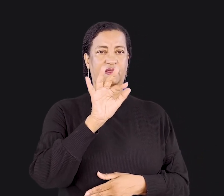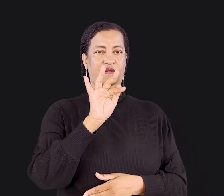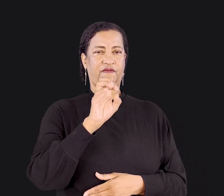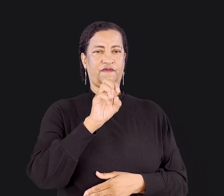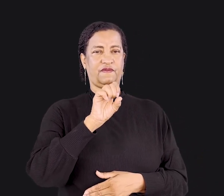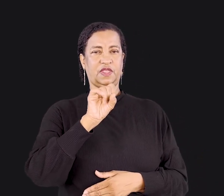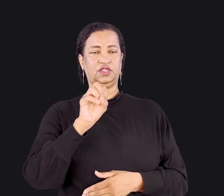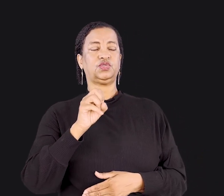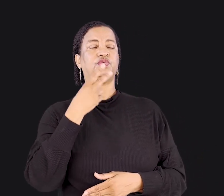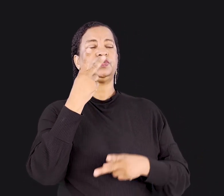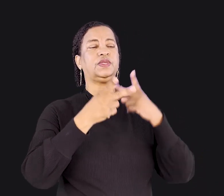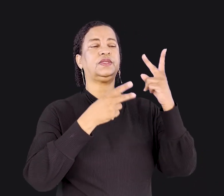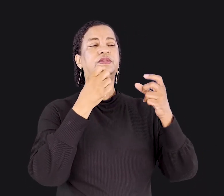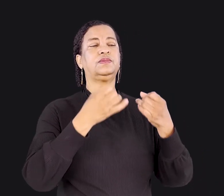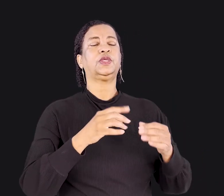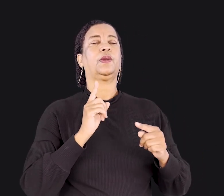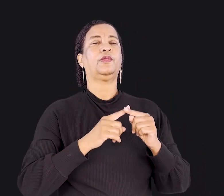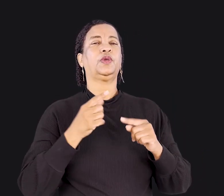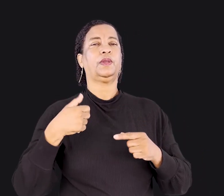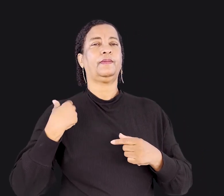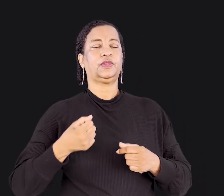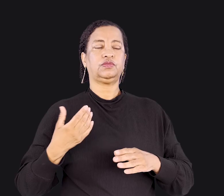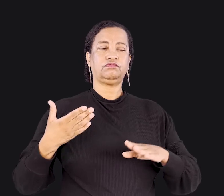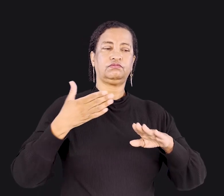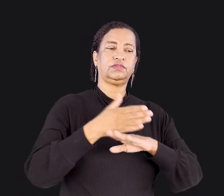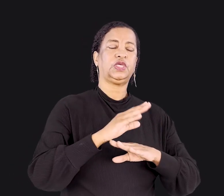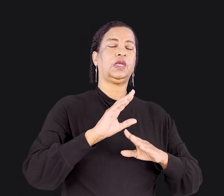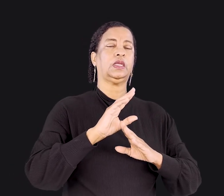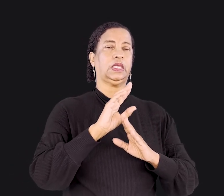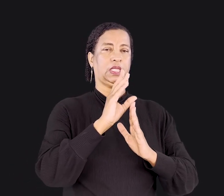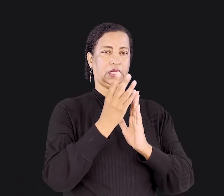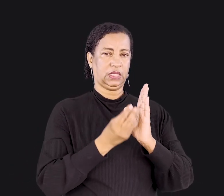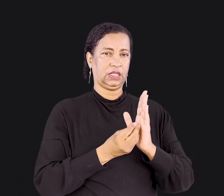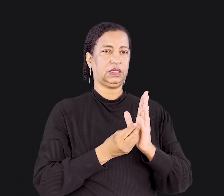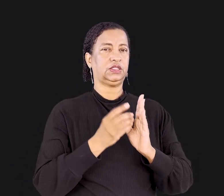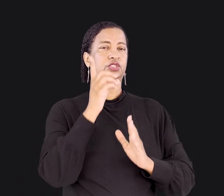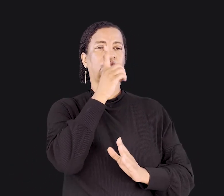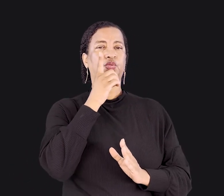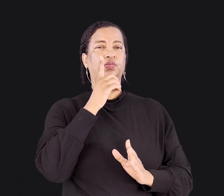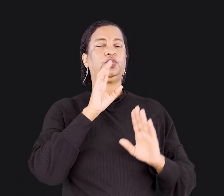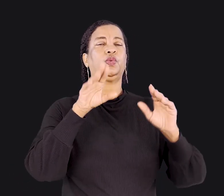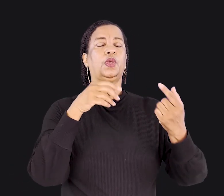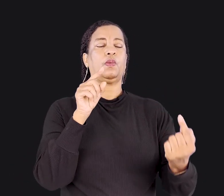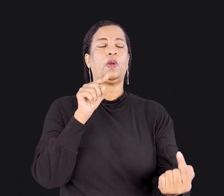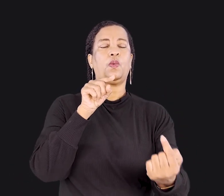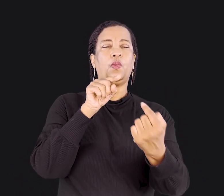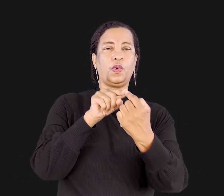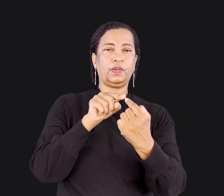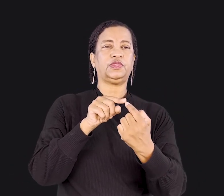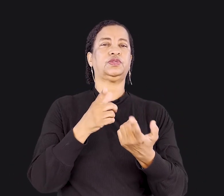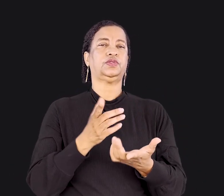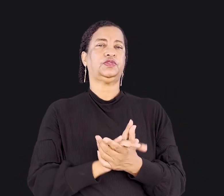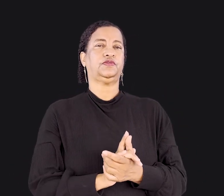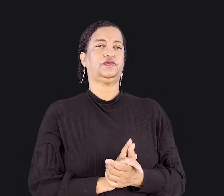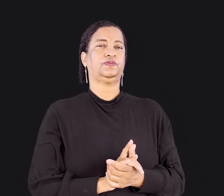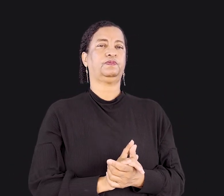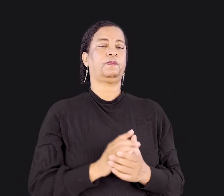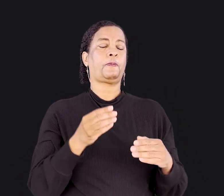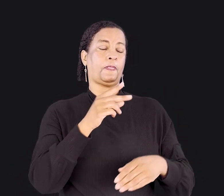aos domingos e qual é o objetivo da igreja toda vez que se reúne. De acordo com Paulo, Deus colocou nas igrejas